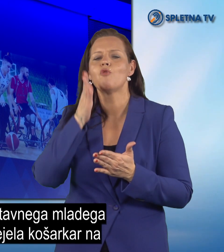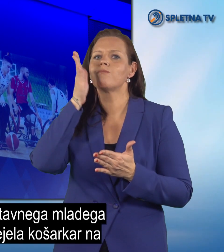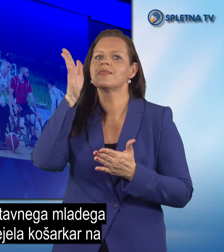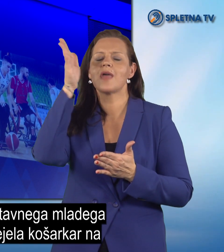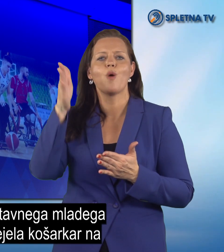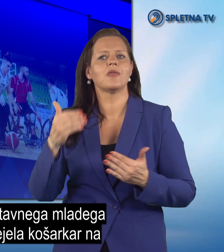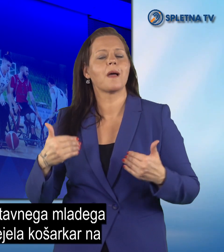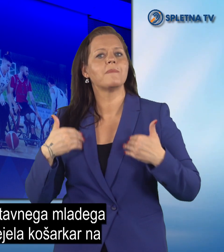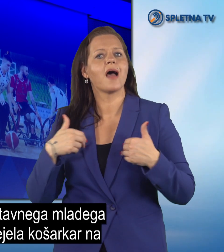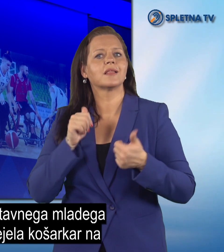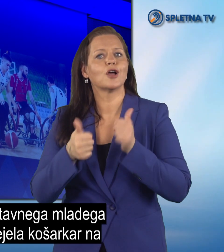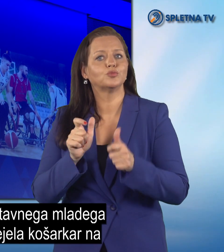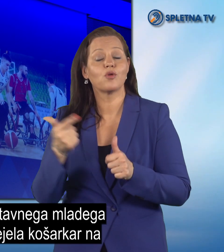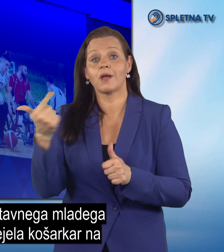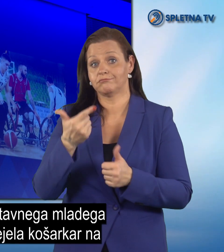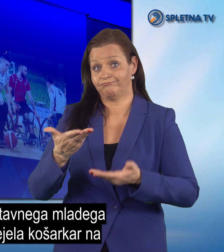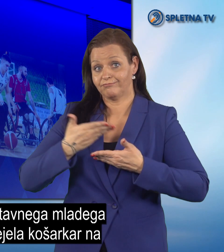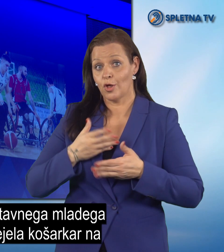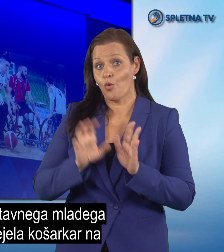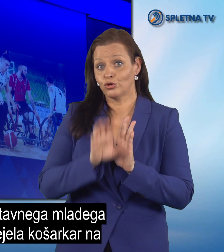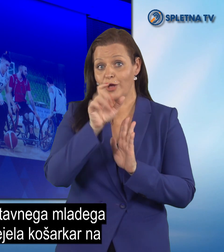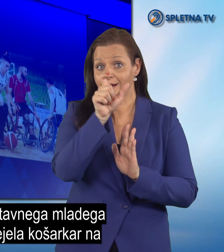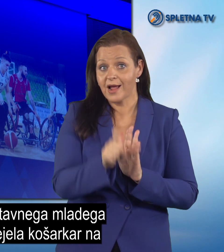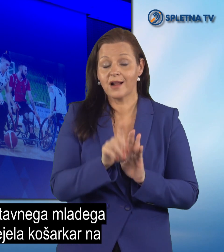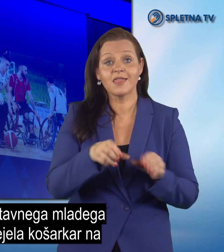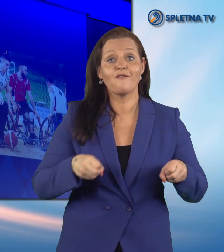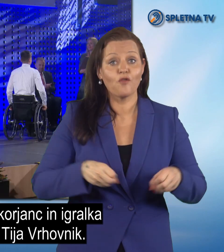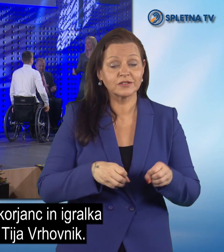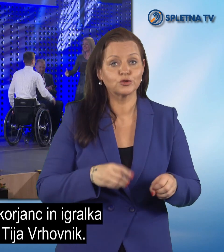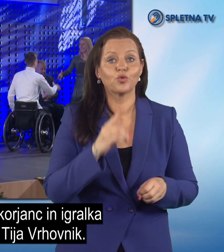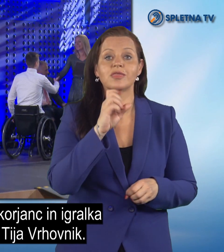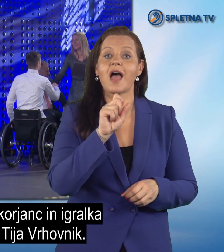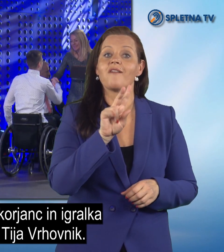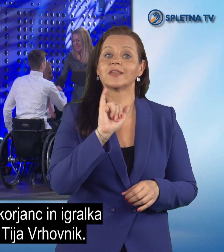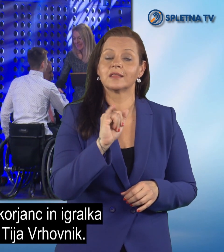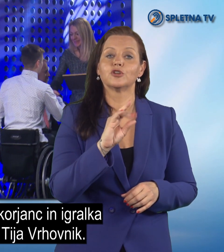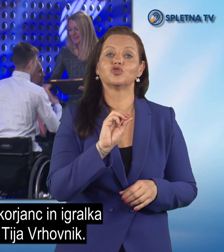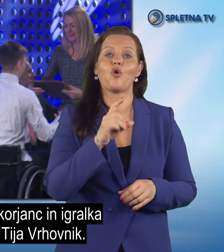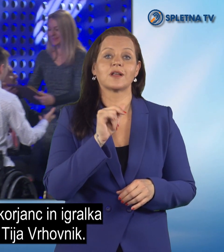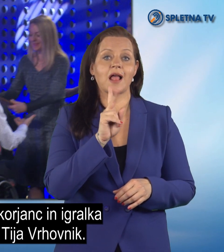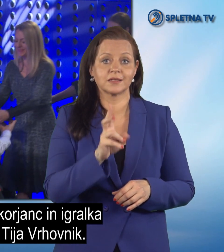Priznanje za obetavnega mladega športnika sta prejela košarkar na vozičku David Škorjanc